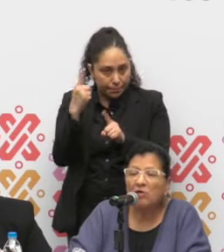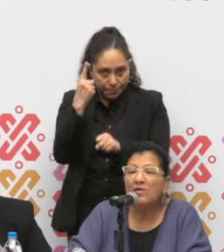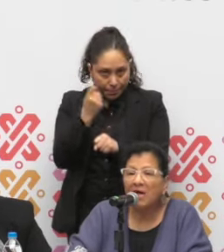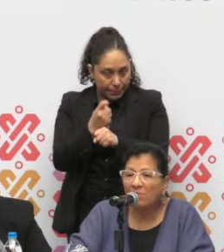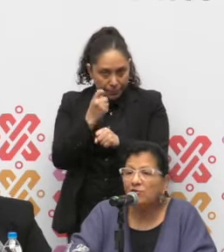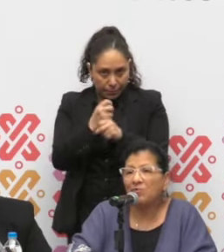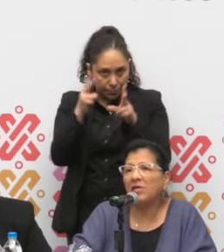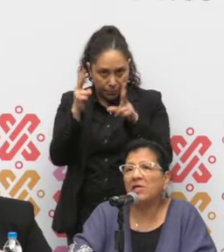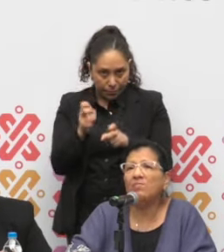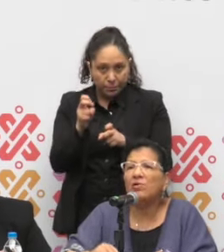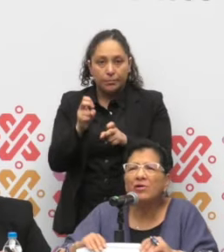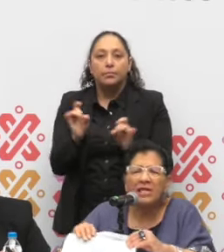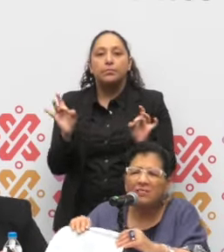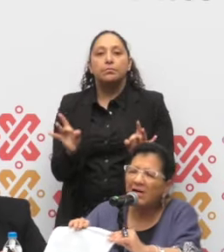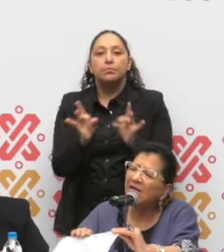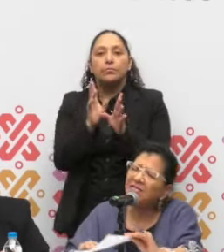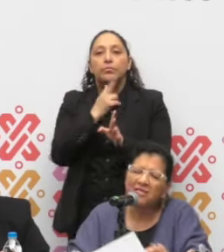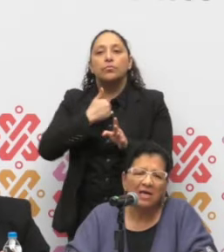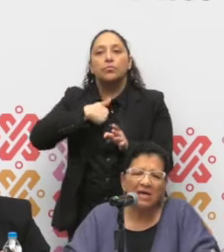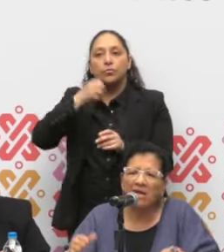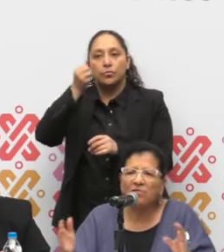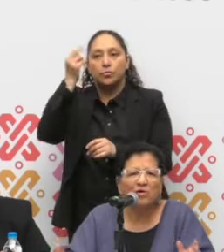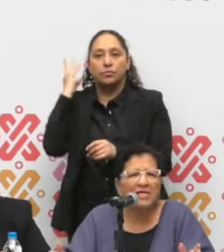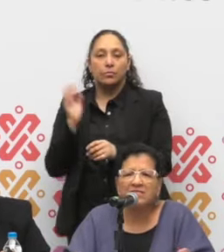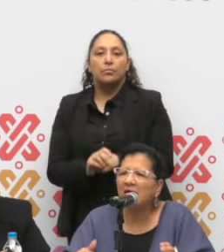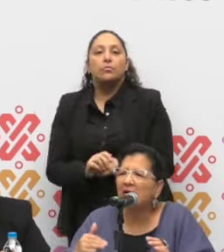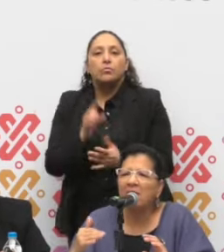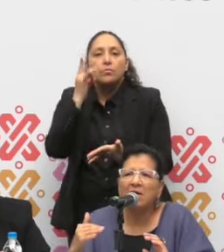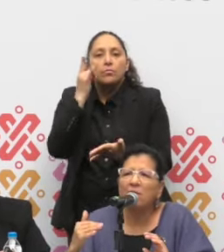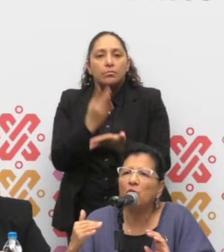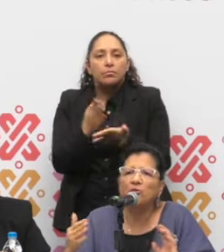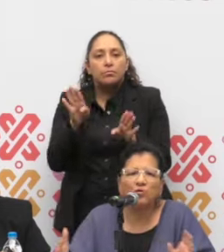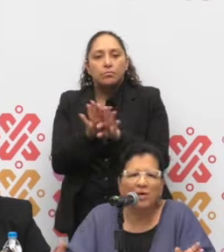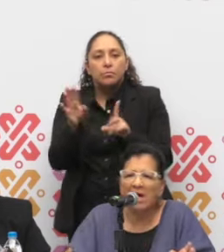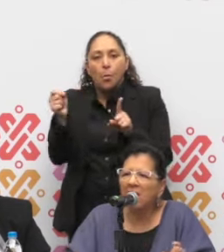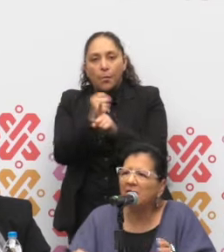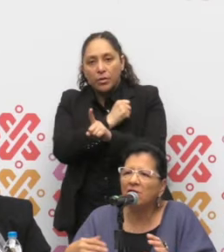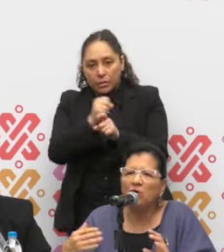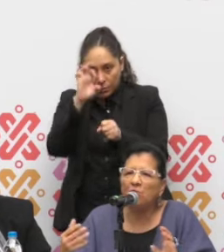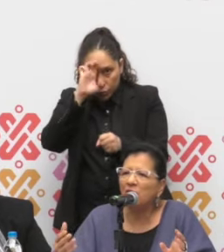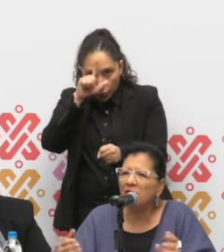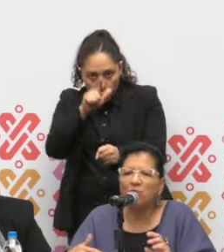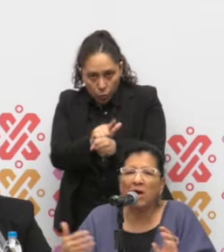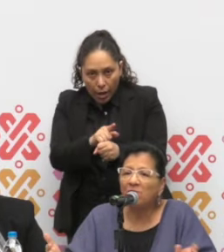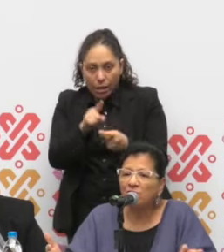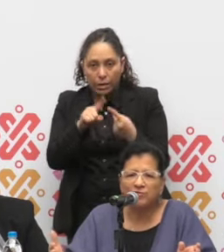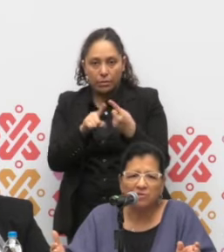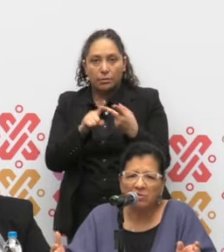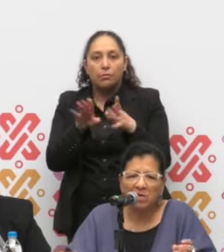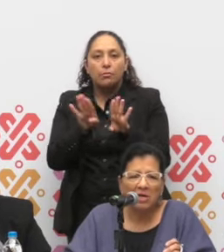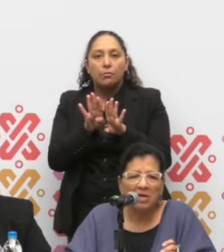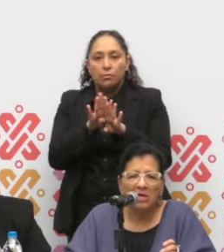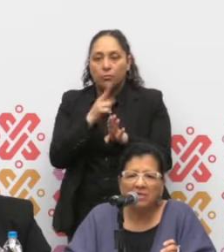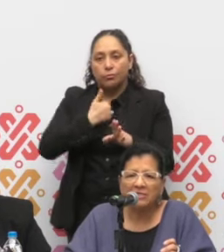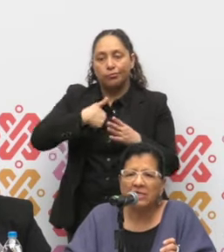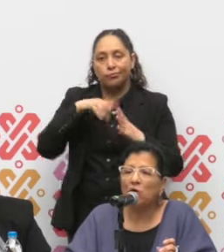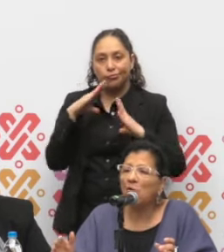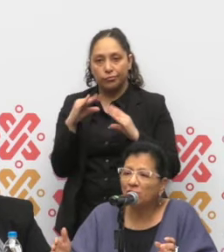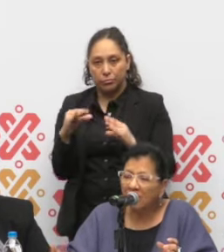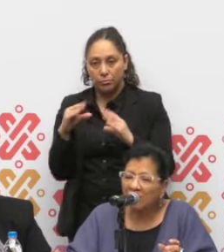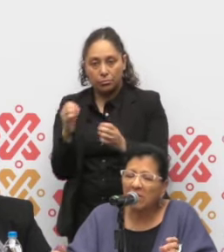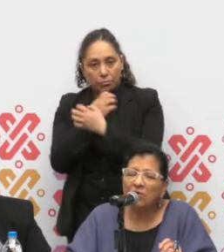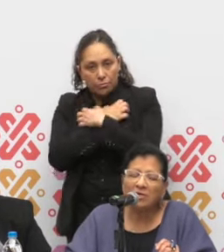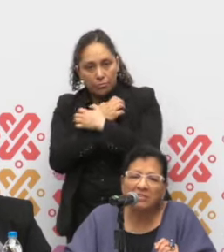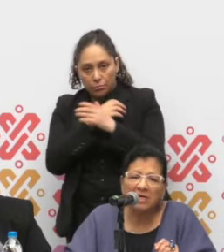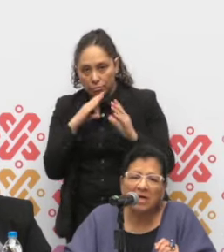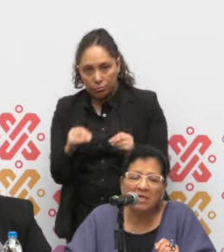De repente olvidamos, por ejemplo, no nada más la violencia cultural en cómo educamos, sino